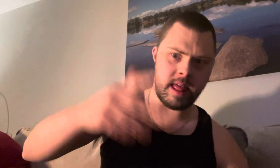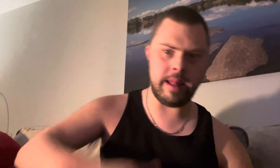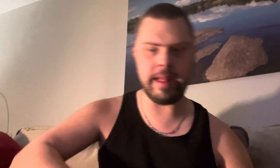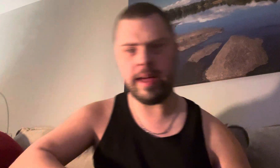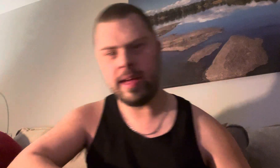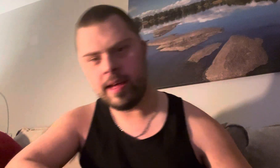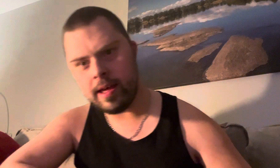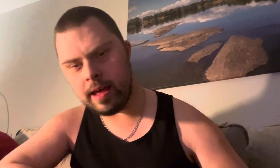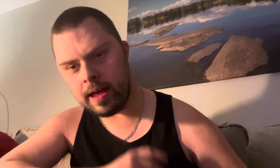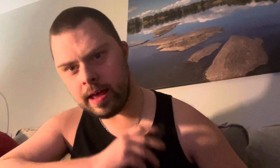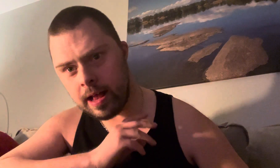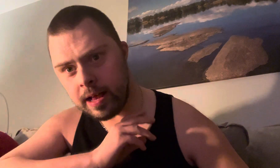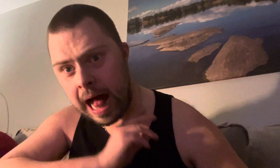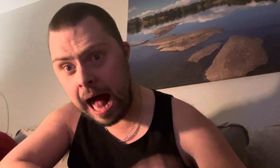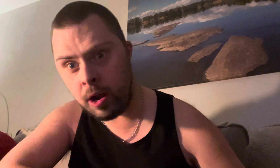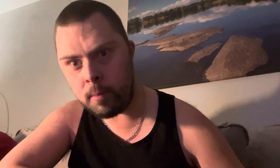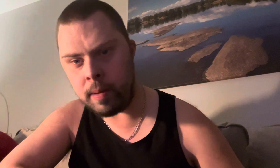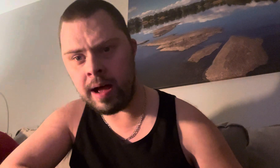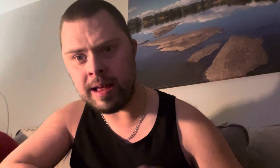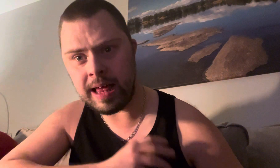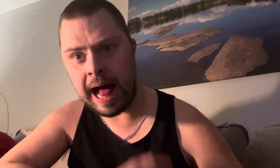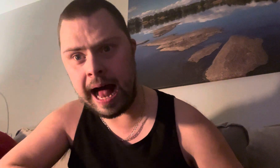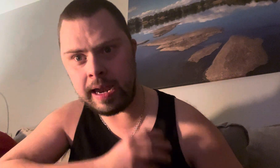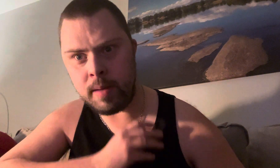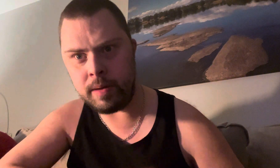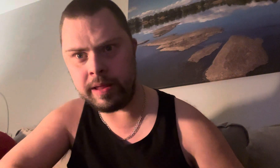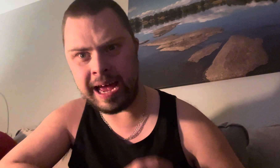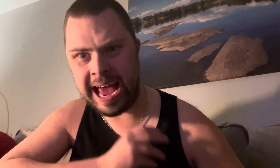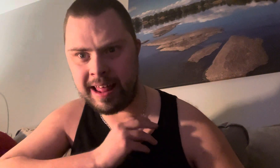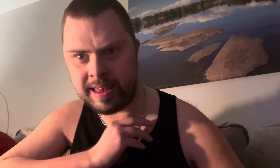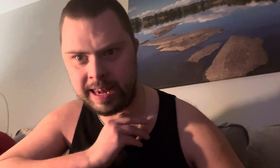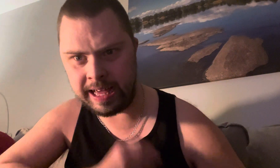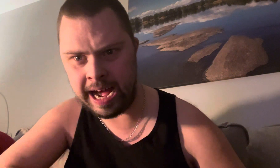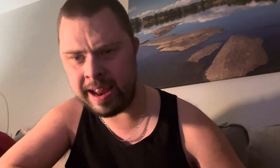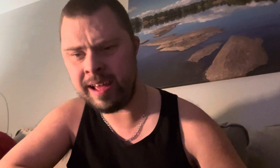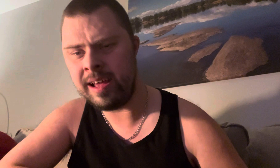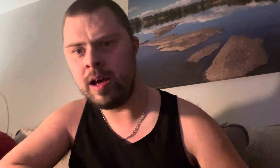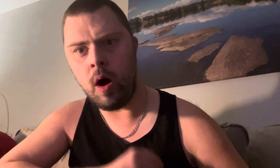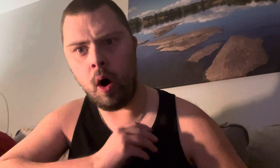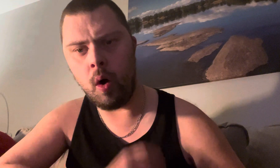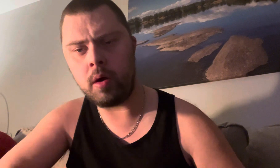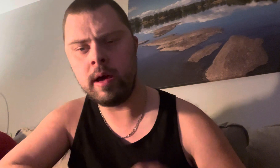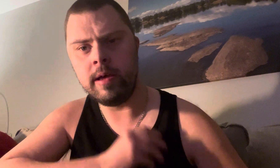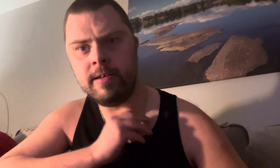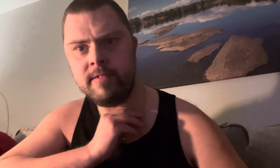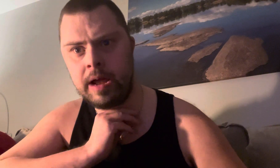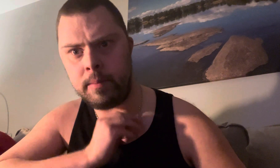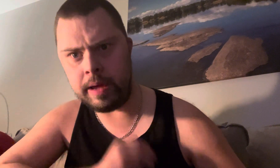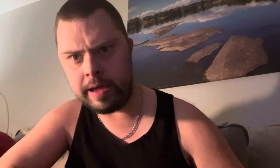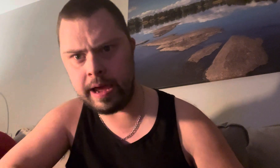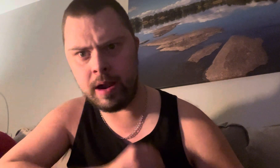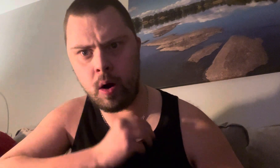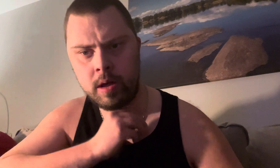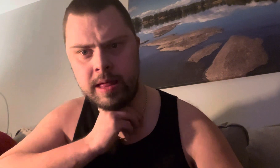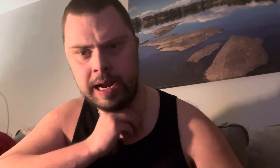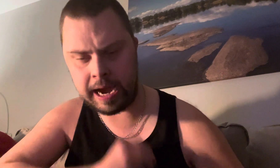hestene, alle oppa, alle mine esklinger, og familien og